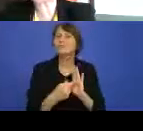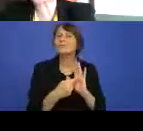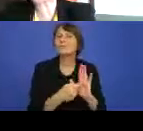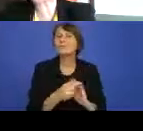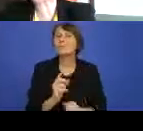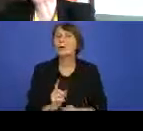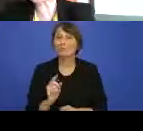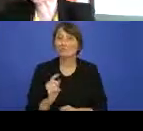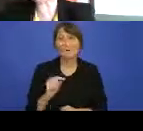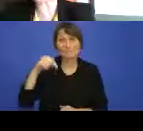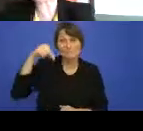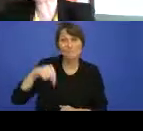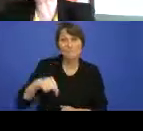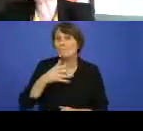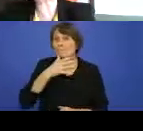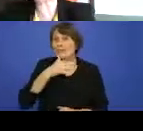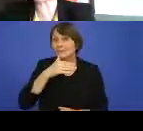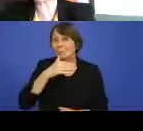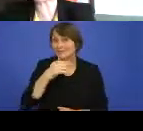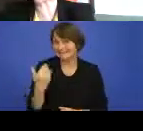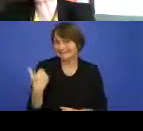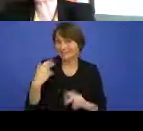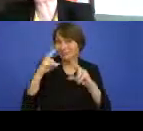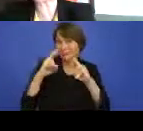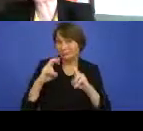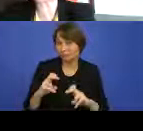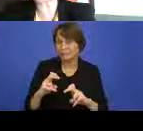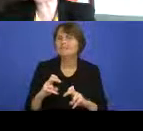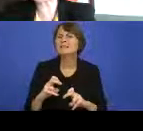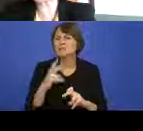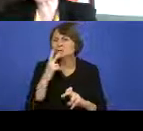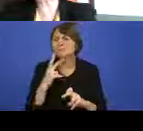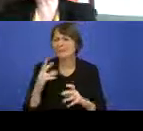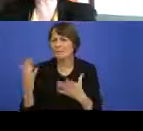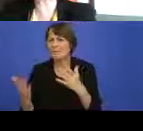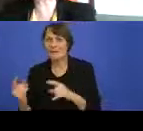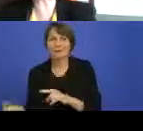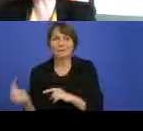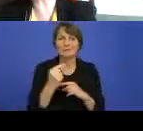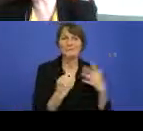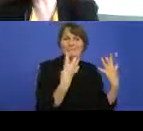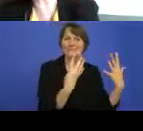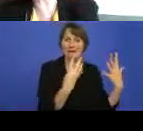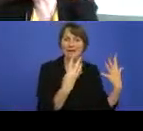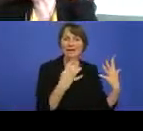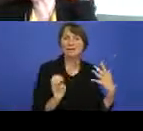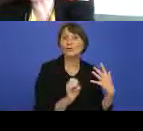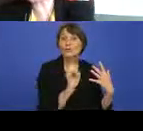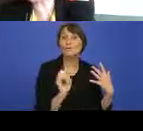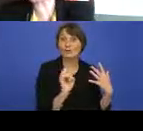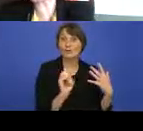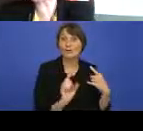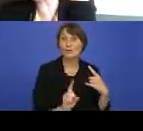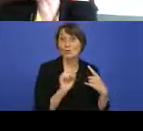défavorisés n'ont pas accès à ce que les plus riches ont. Une étude récente